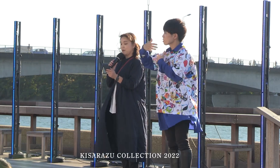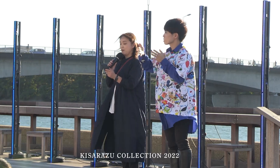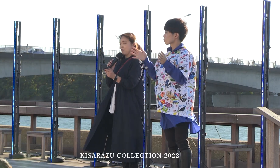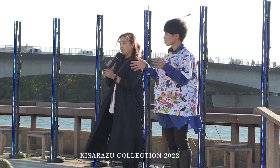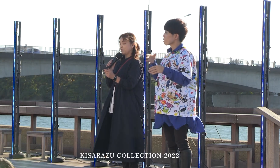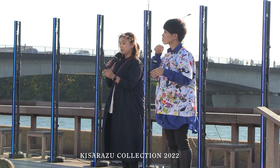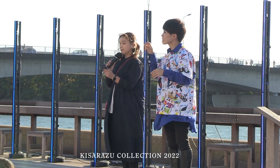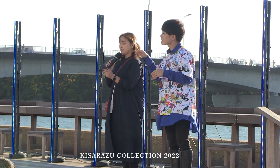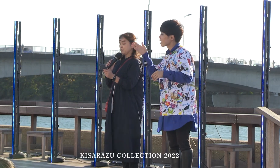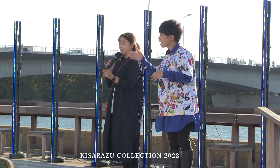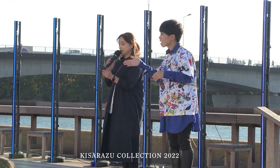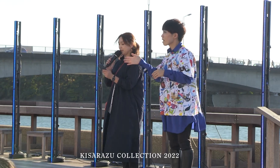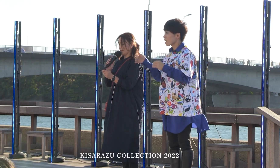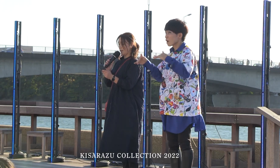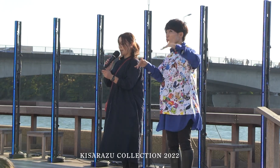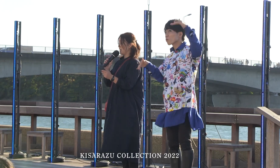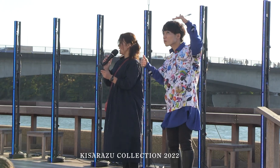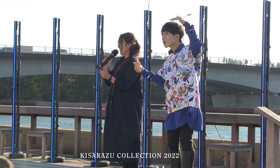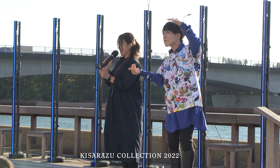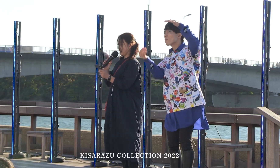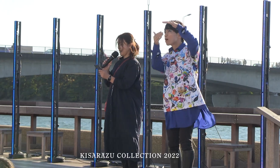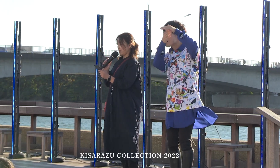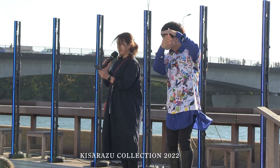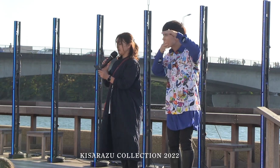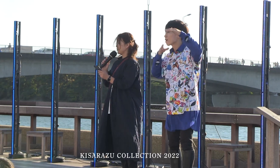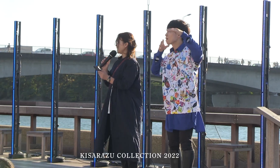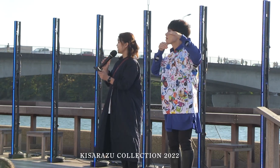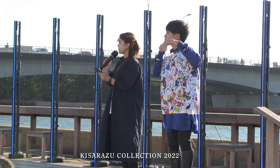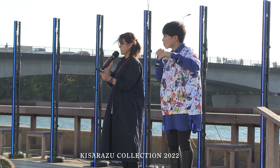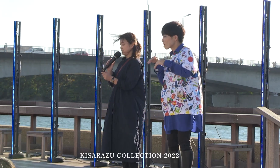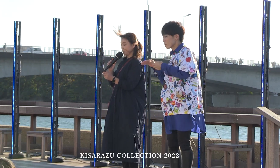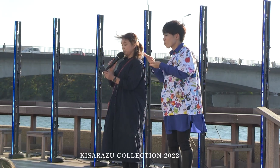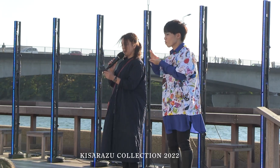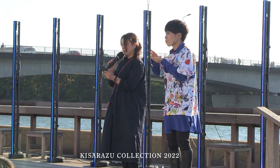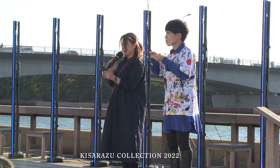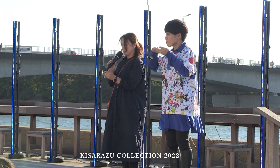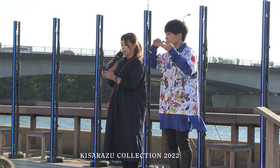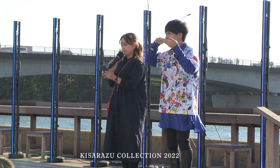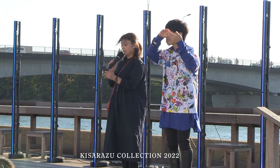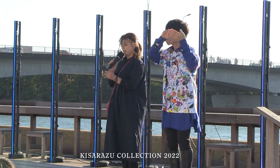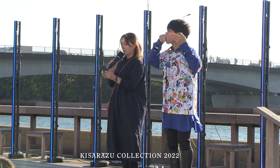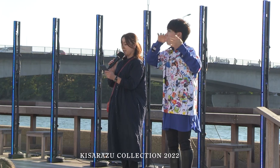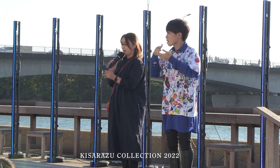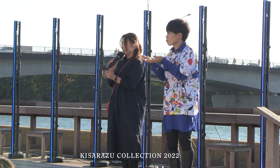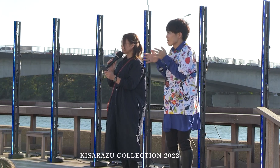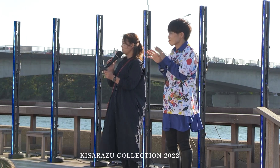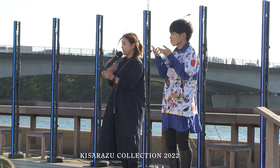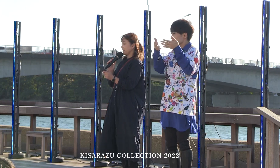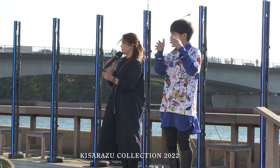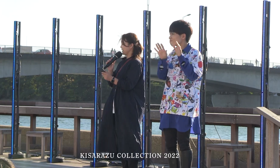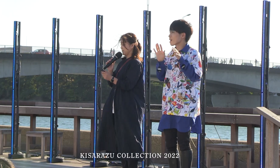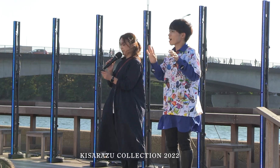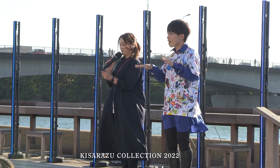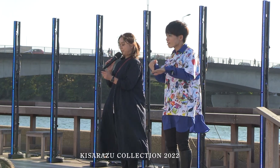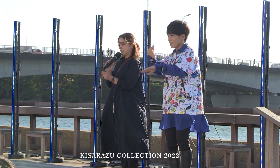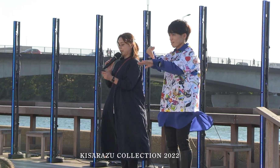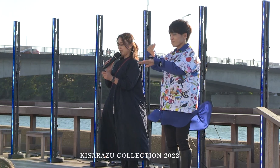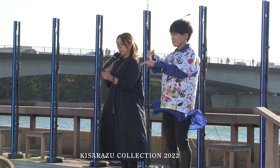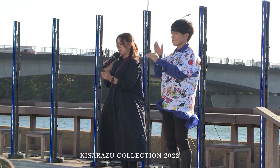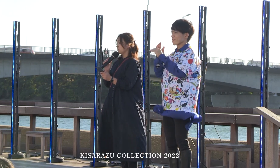から大人生徒さんが年齢それぞれの成長に合わせたクラスでレッスンを受けています